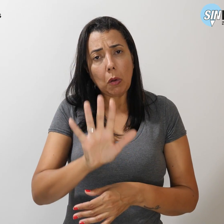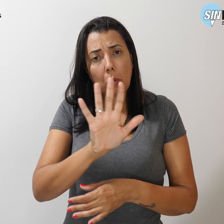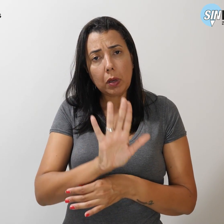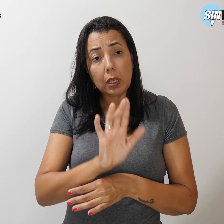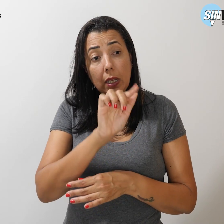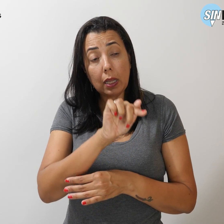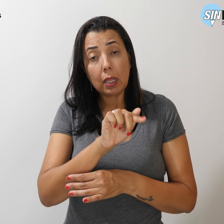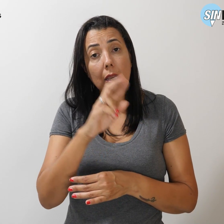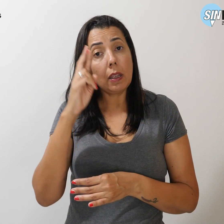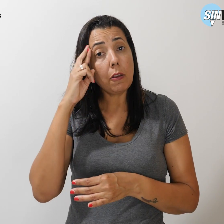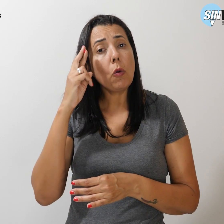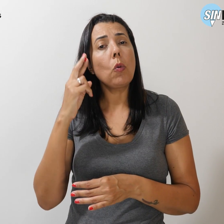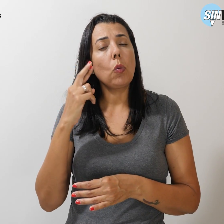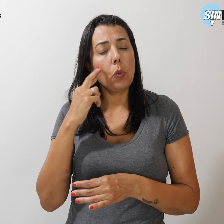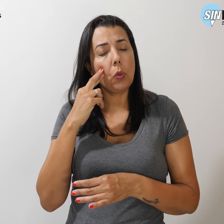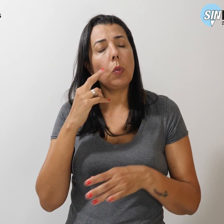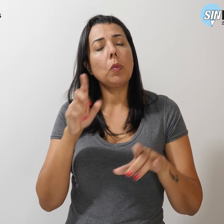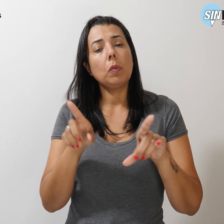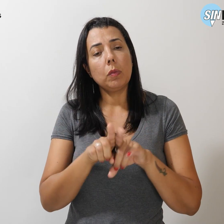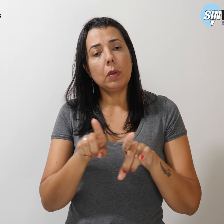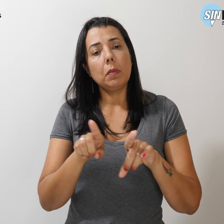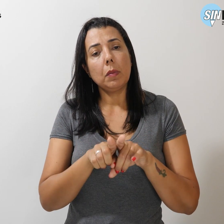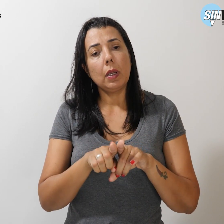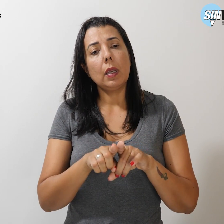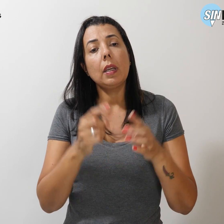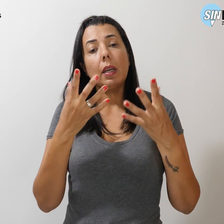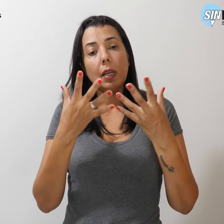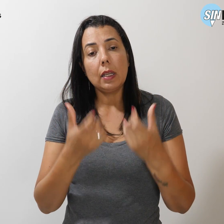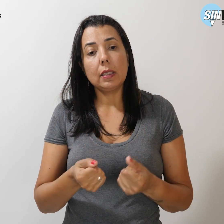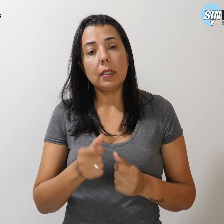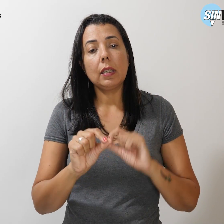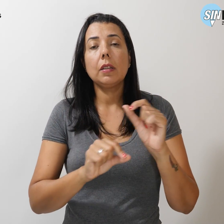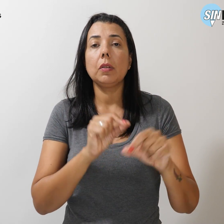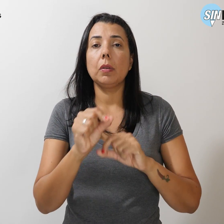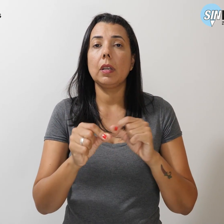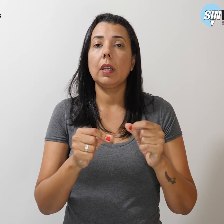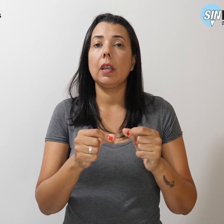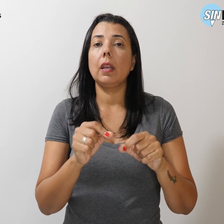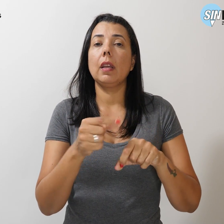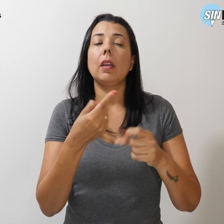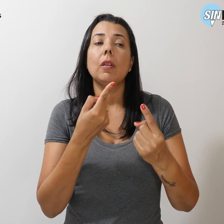Rondônia, também sejam consideradas inconstitucionais.